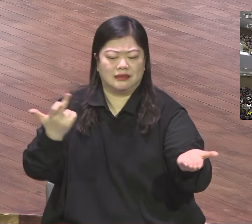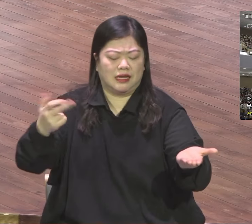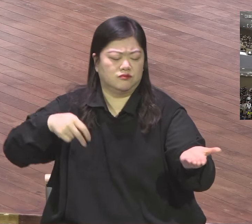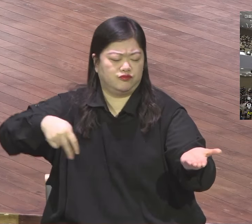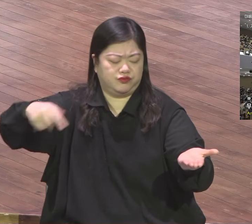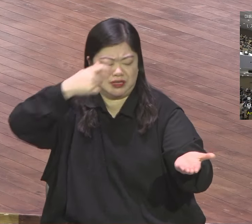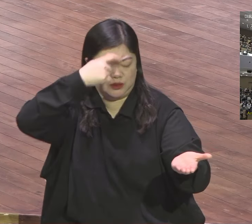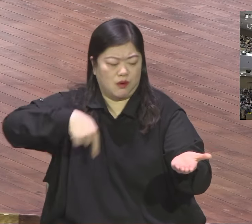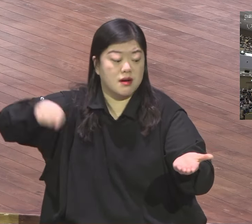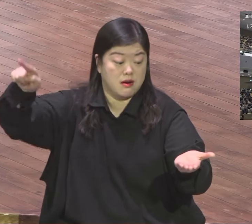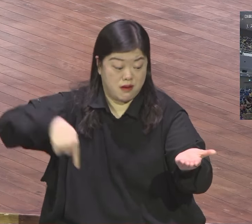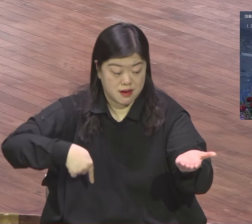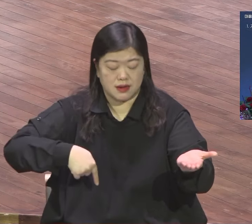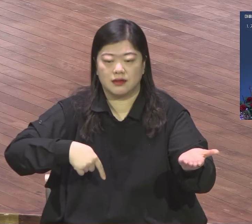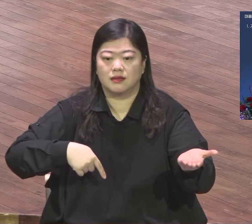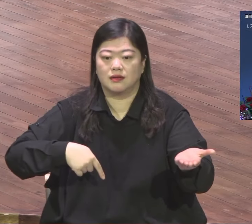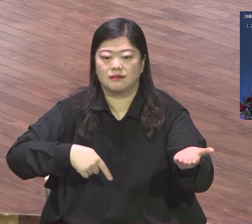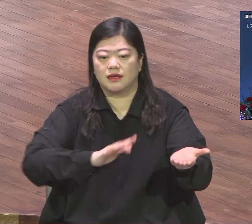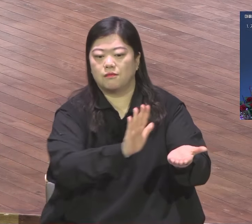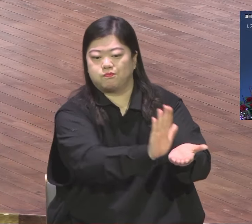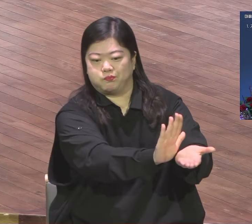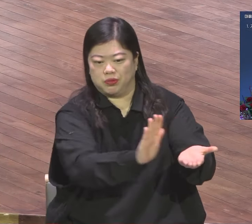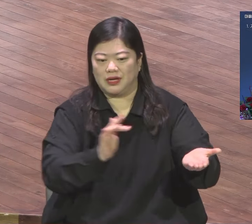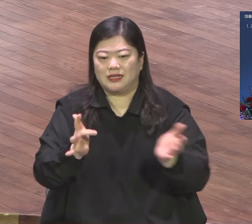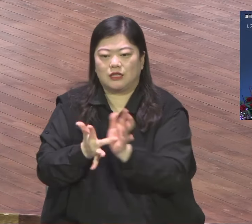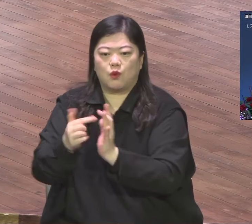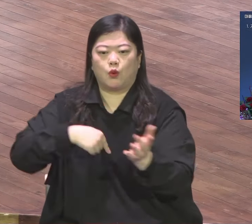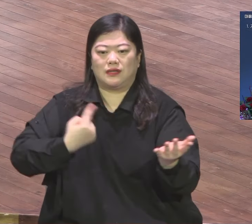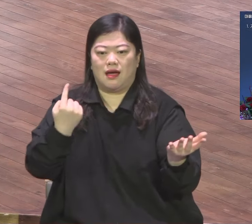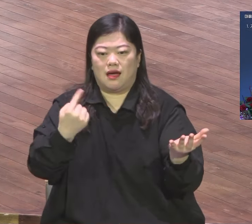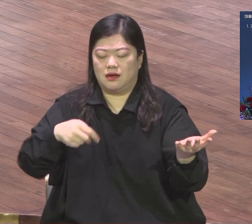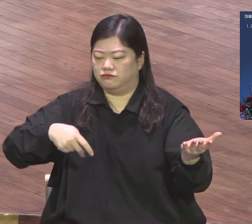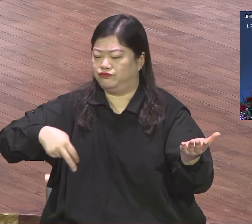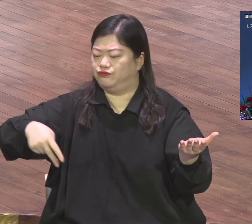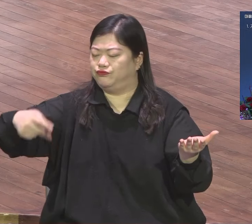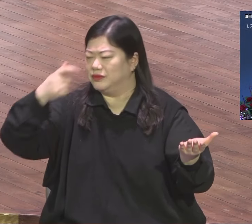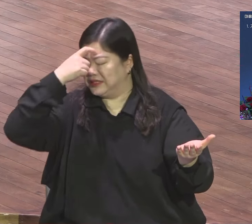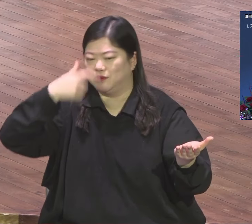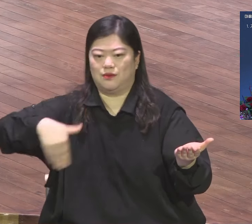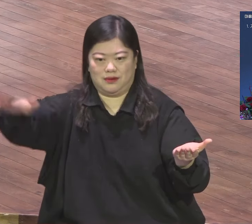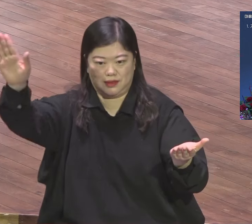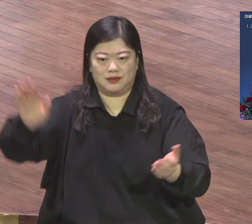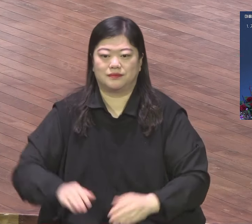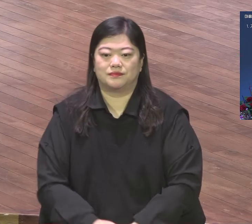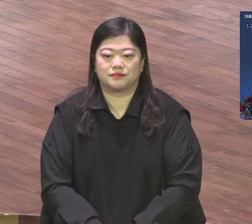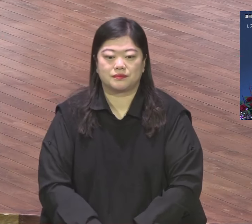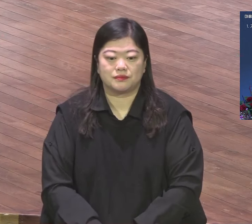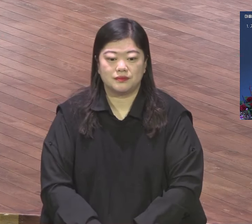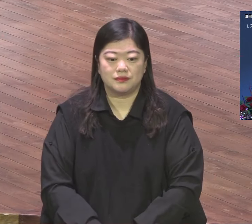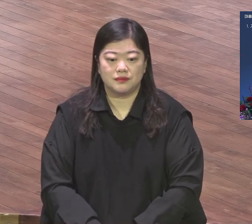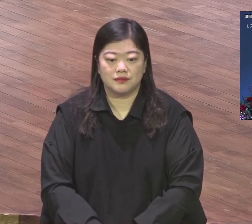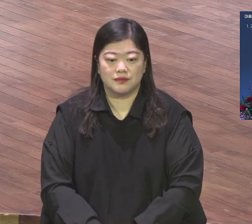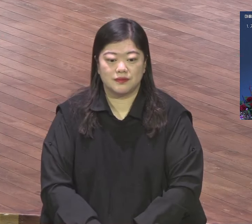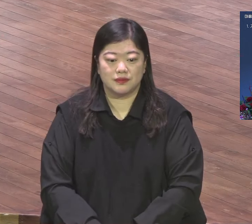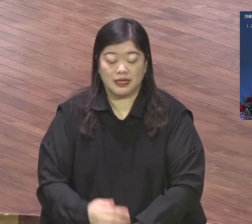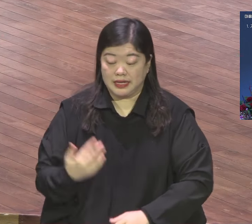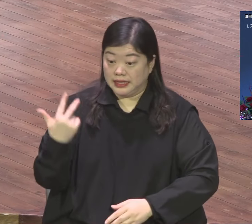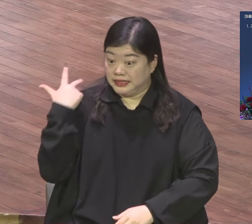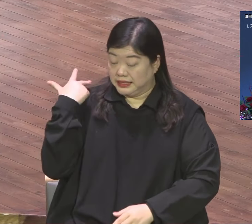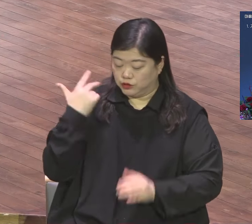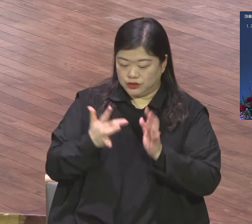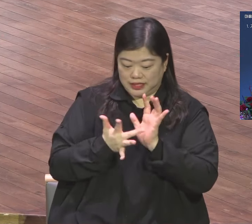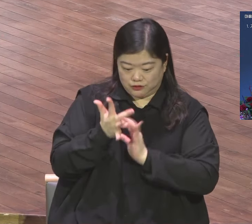가시니라. 자, 오늘 이 본문은 지난주일에 말씀드린 오병이어의 이 기적사건과 연결되어